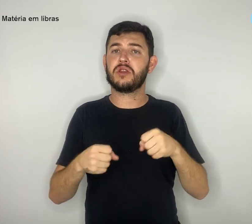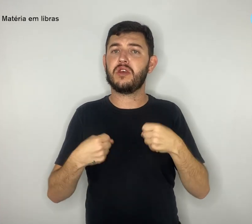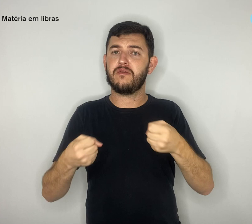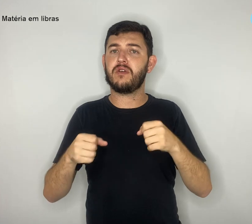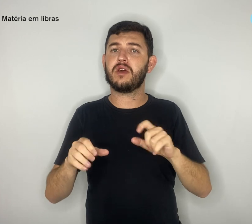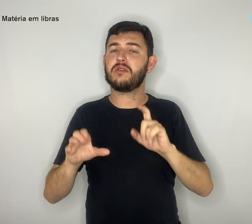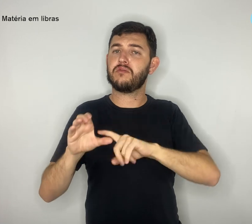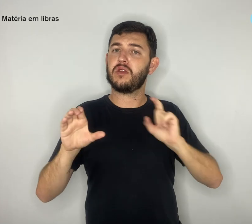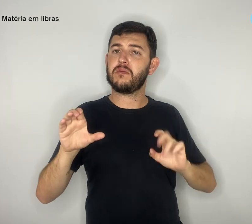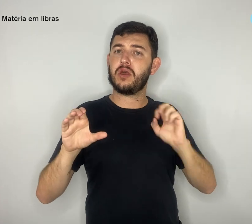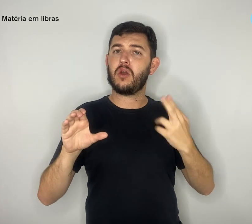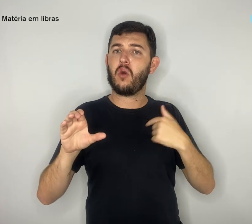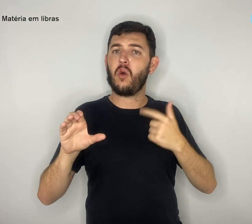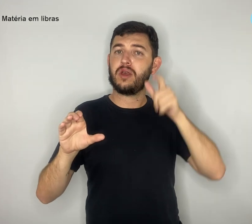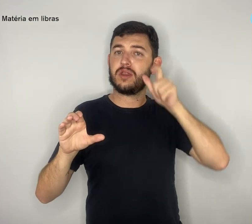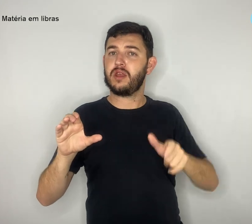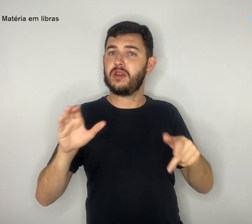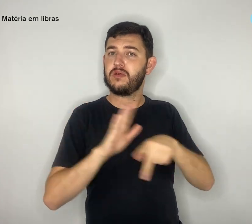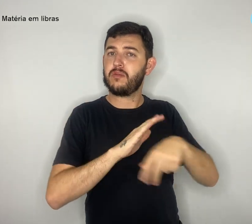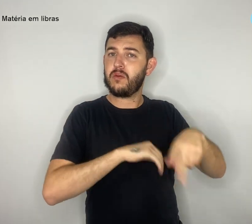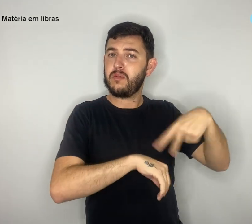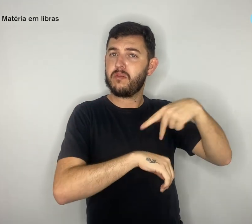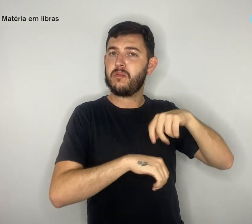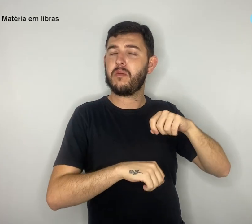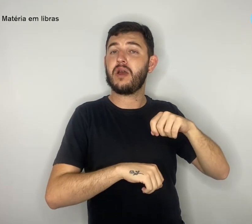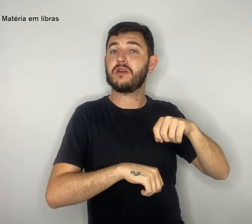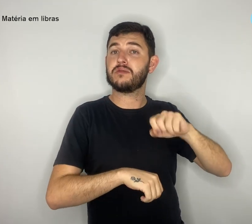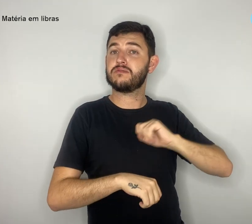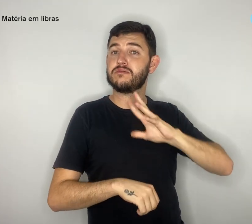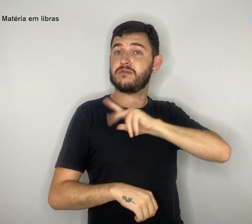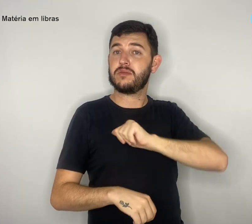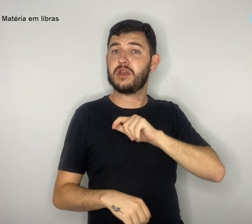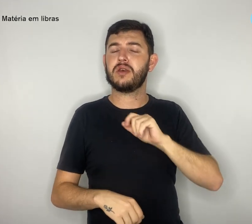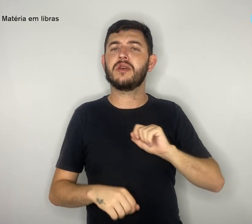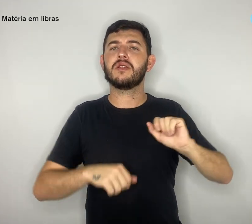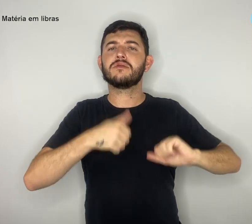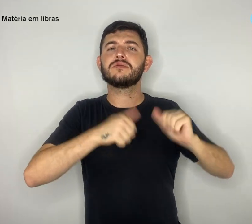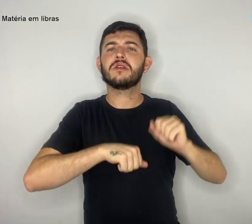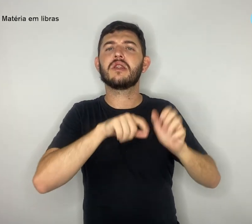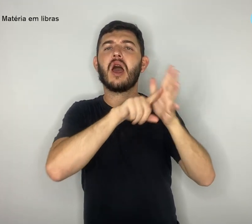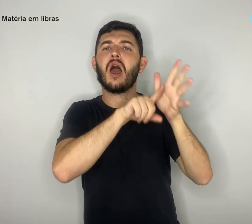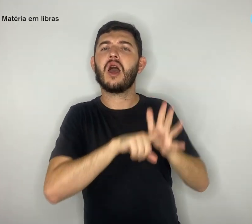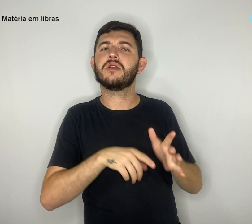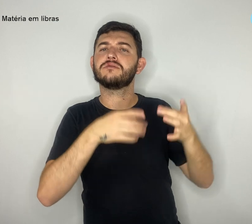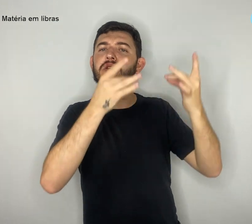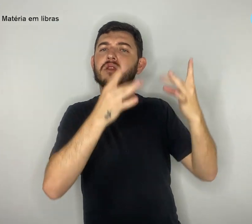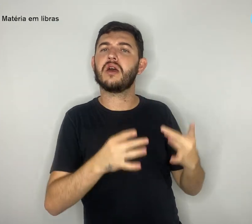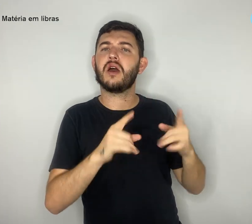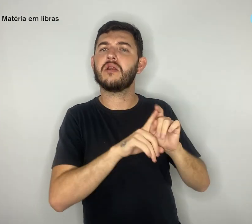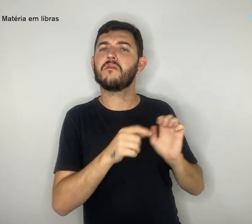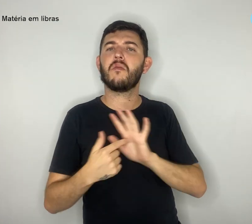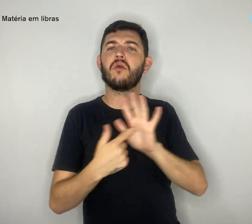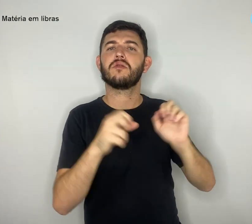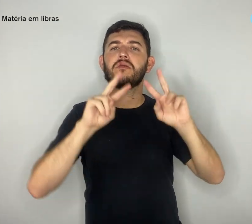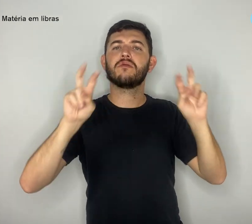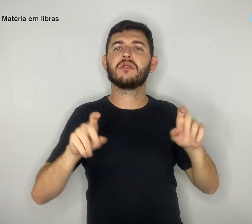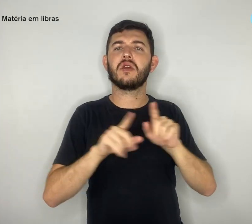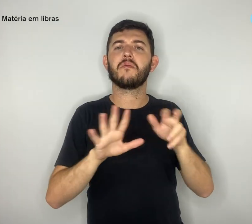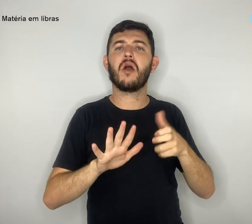interesse. É aí que incluímos nesta análise sobre este grande genocídio em curso do